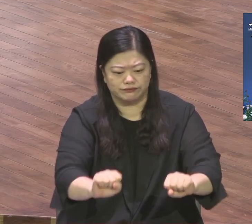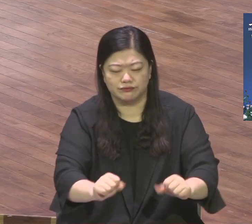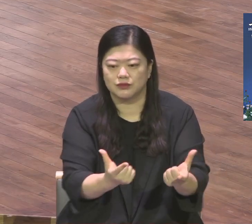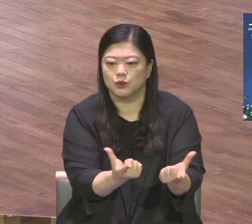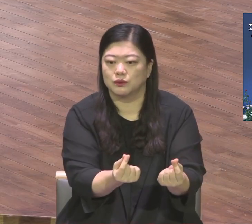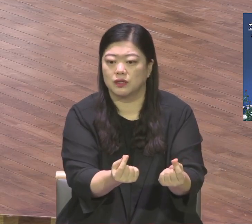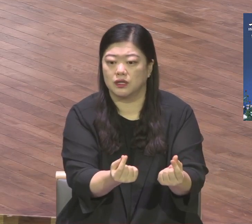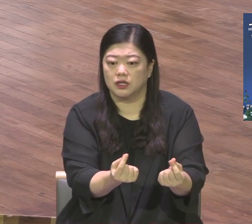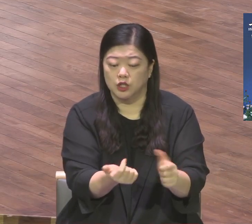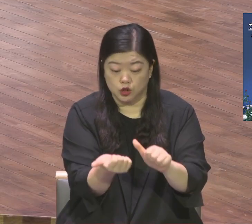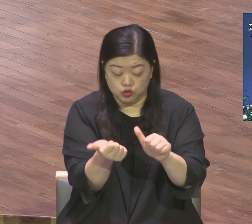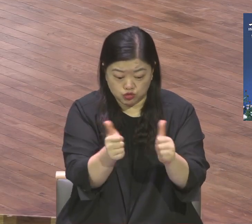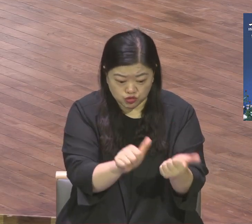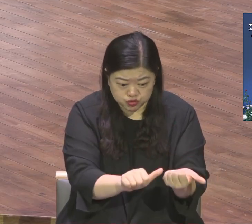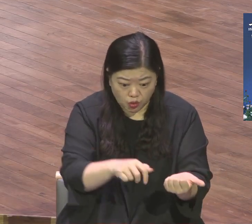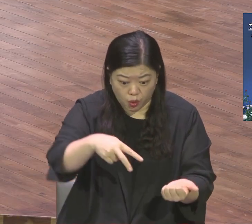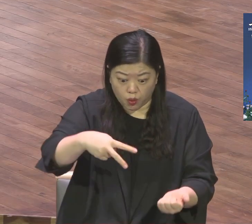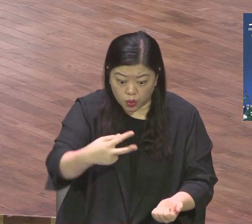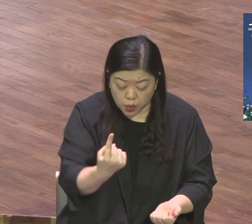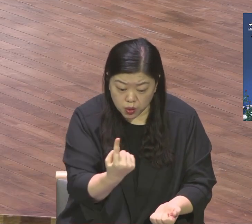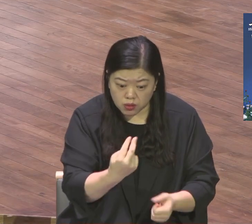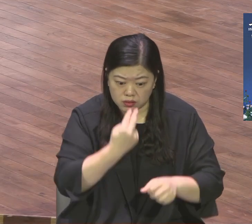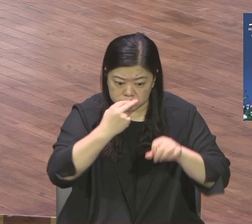죽는데 죽어도 살겠고.